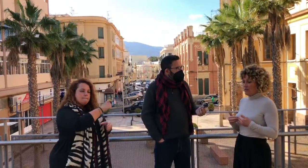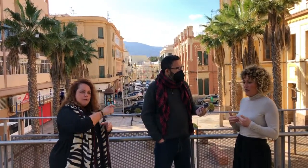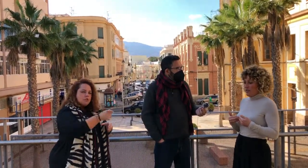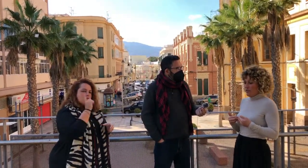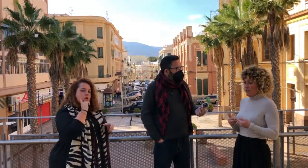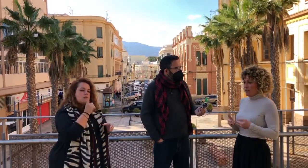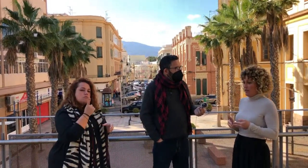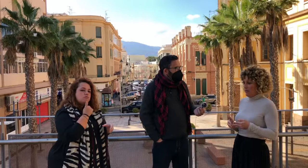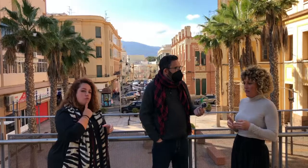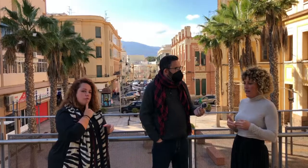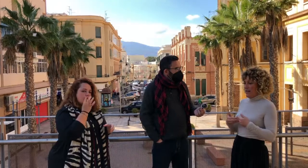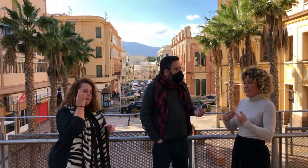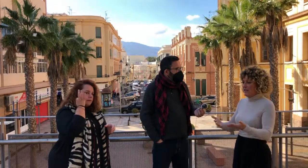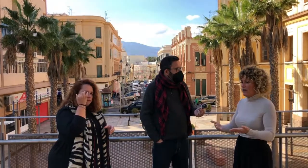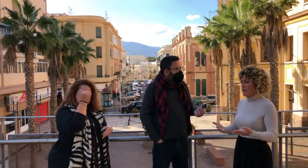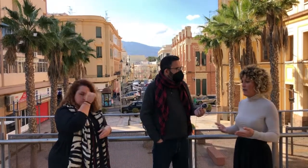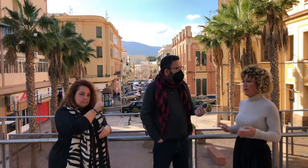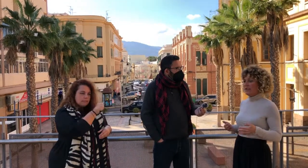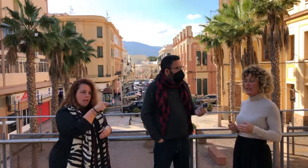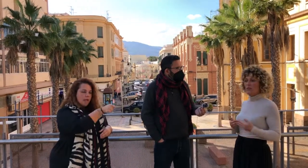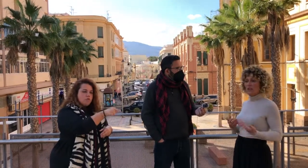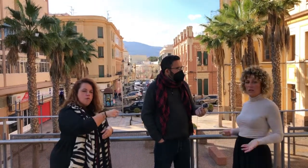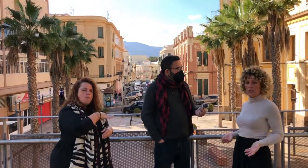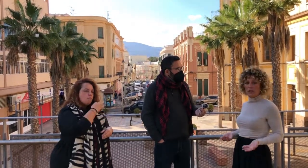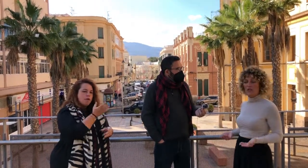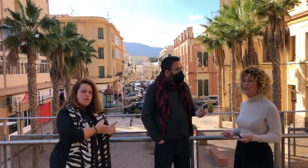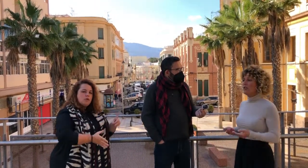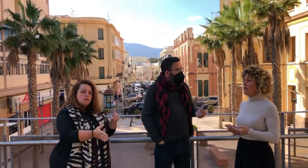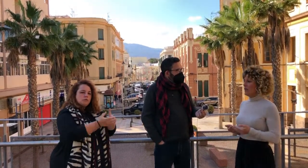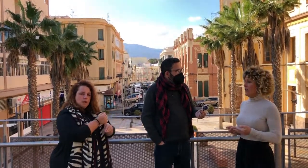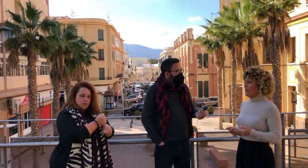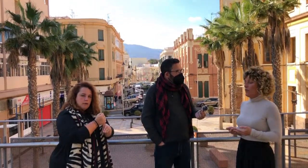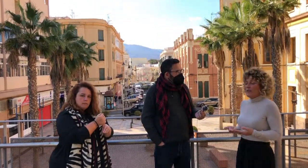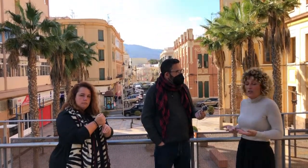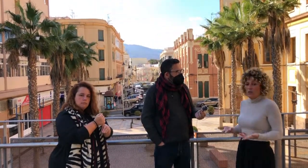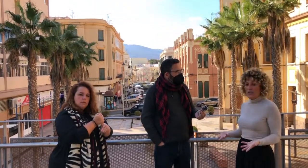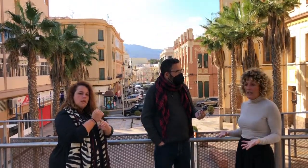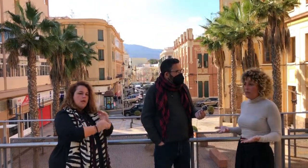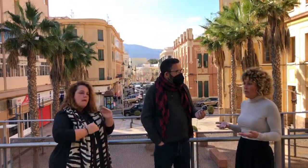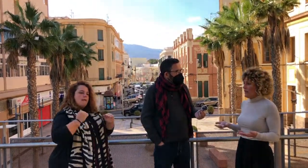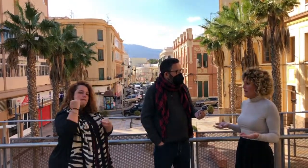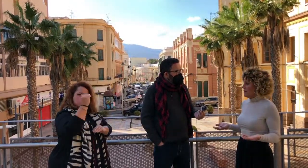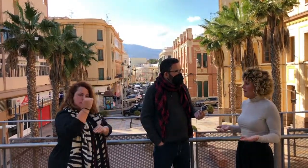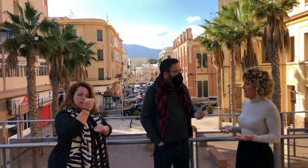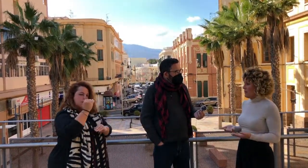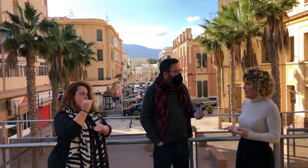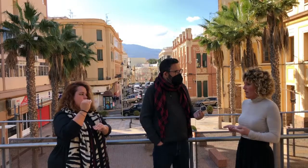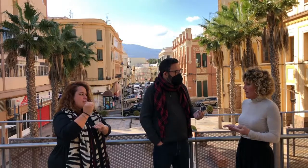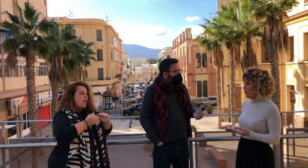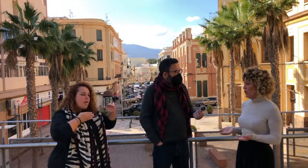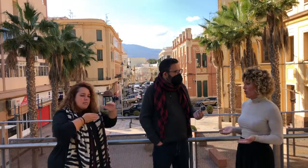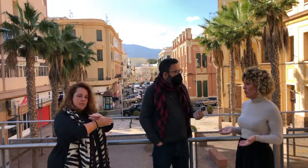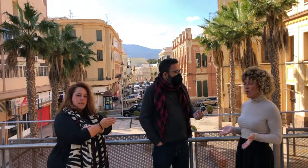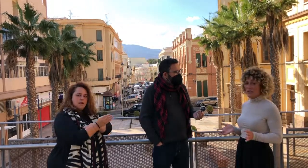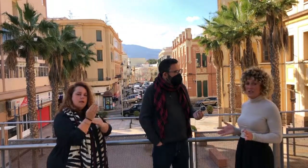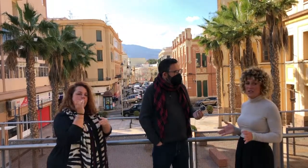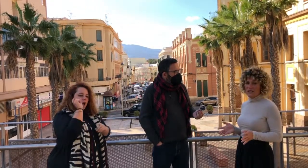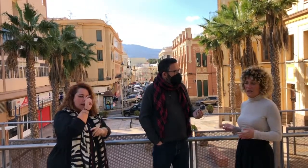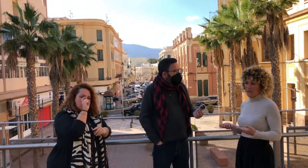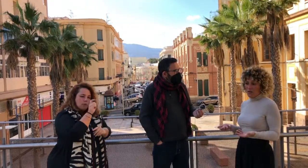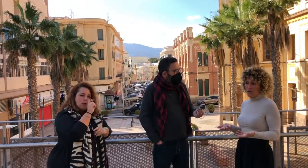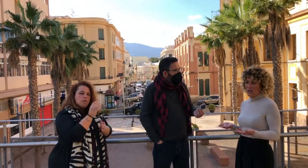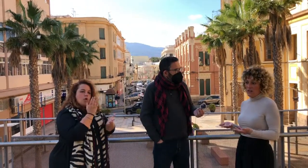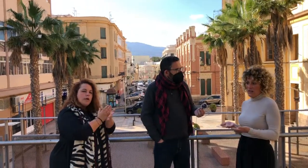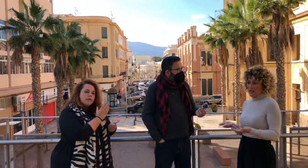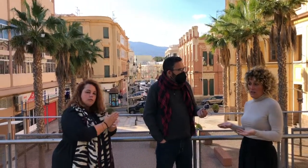pueden conseguir, pues, ser alguien, pueden tener un trabajo digno, pueden estudiar, pueden hacerlo todo. Solo necesitan